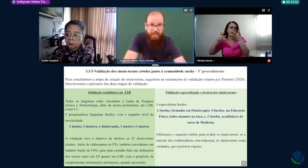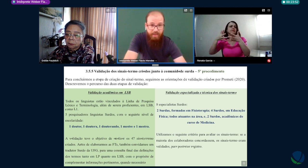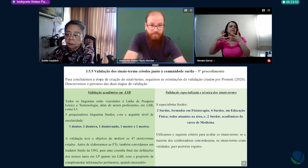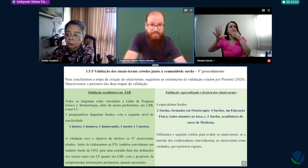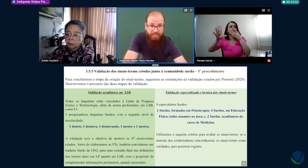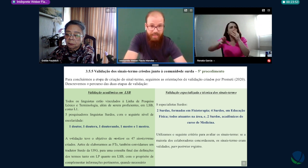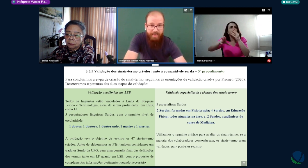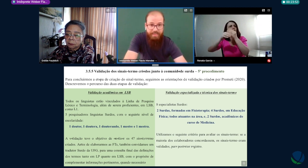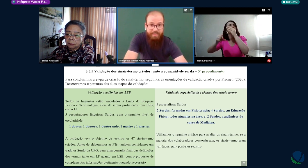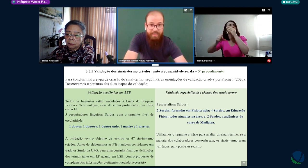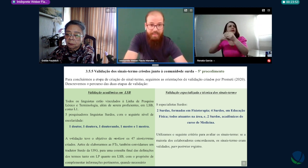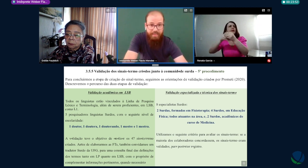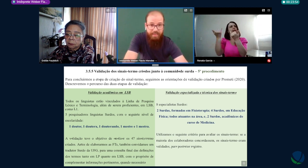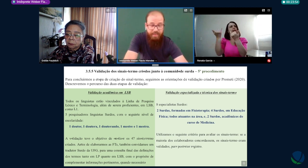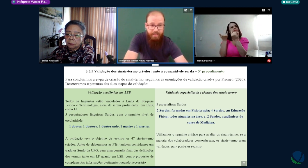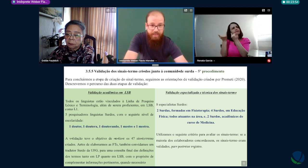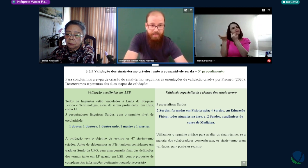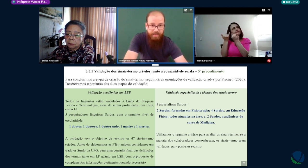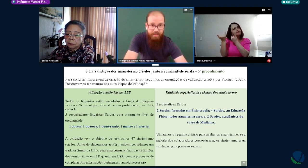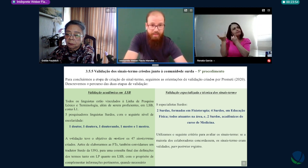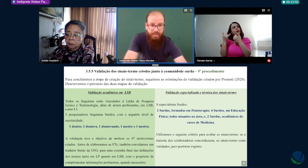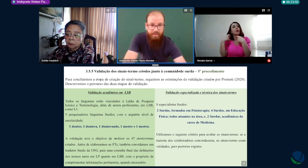minuciosamente os sinais